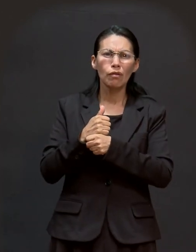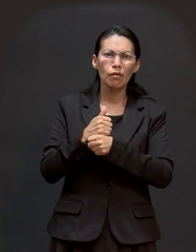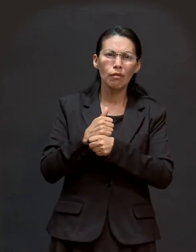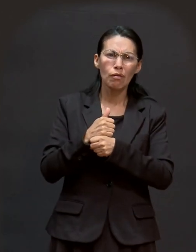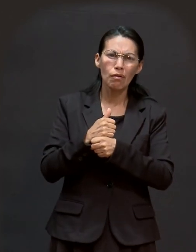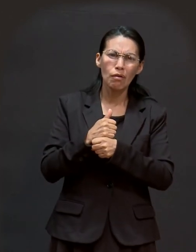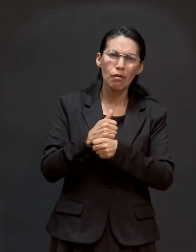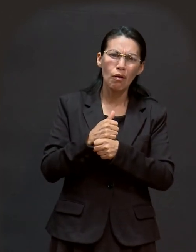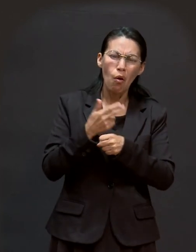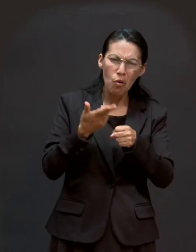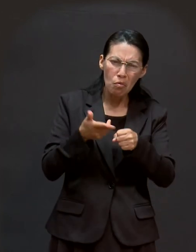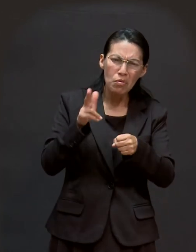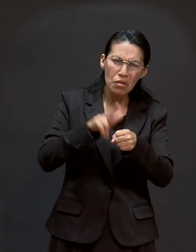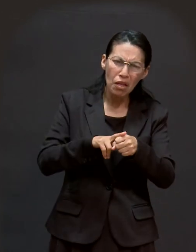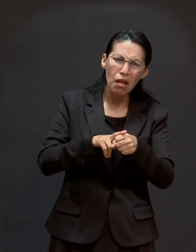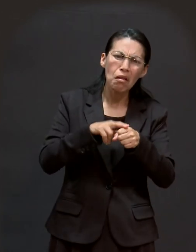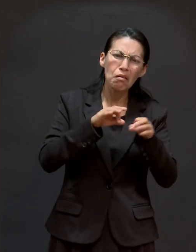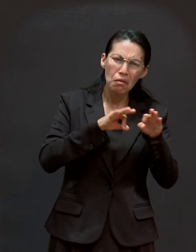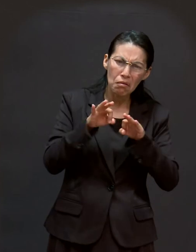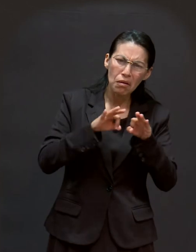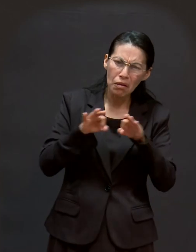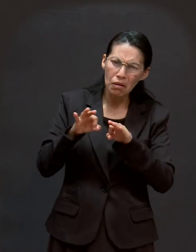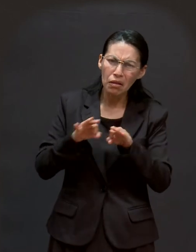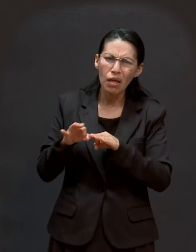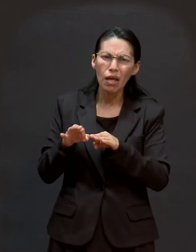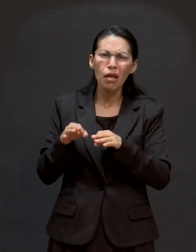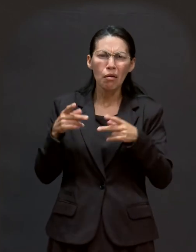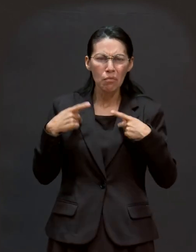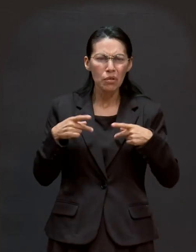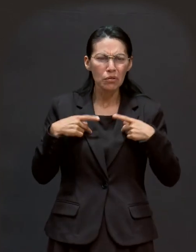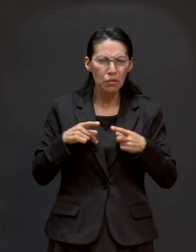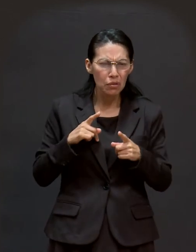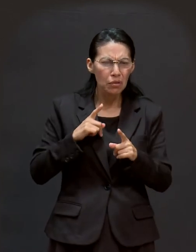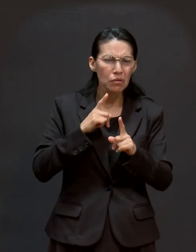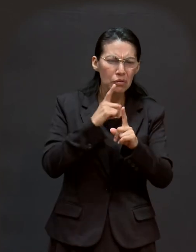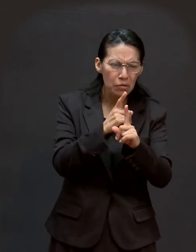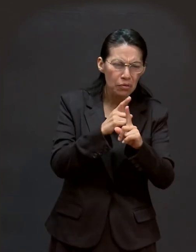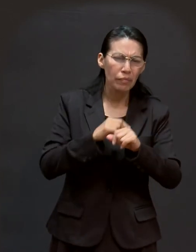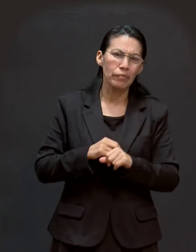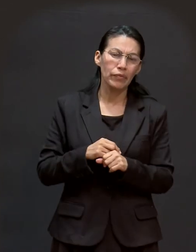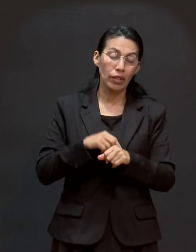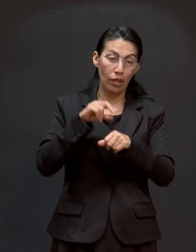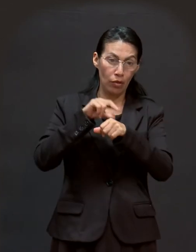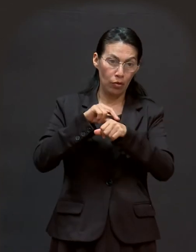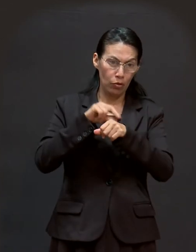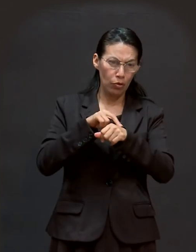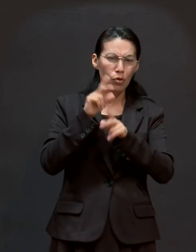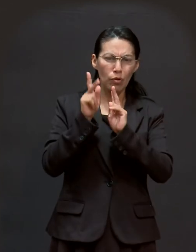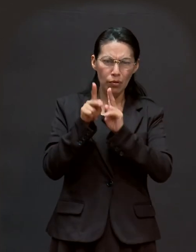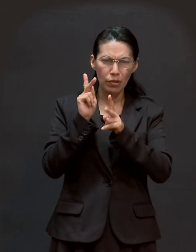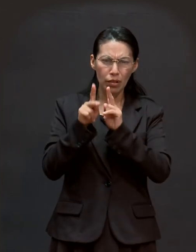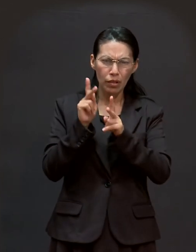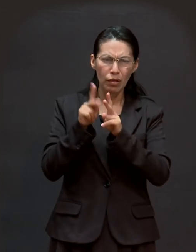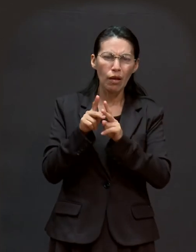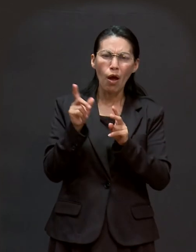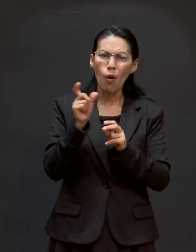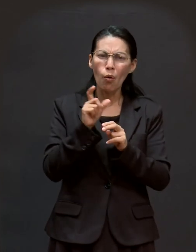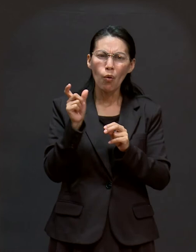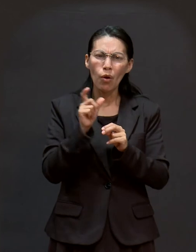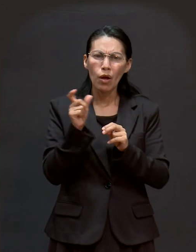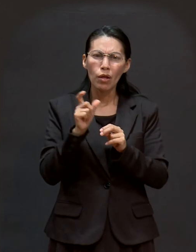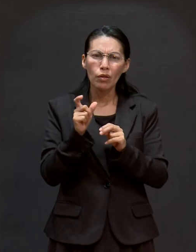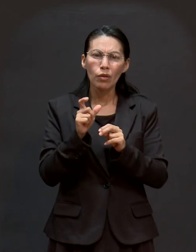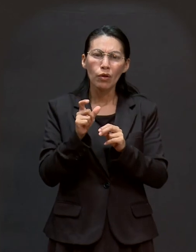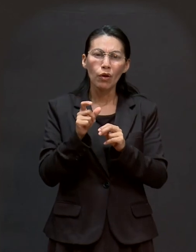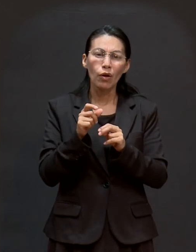del piso campeón de paciente viendo pacientes en el hospital durante 16 años yo iba con el doctor cuando el doctor le decía a la